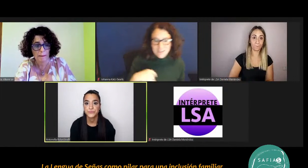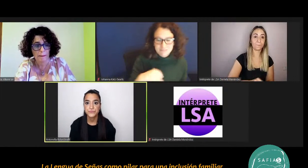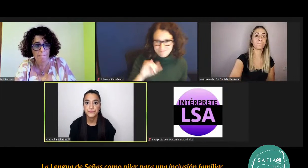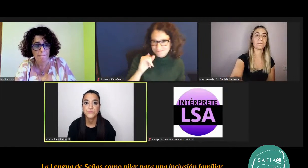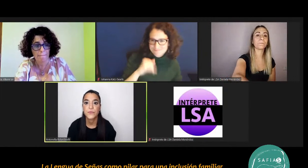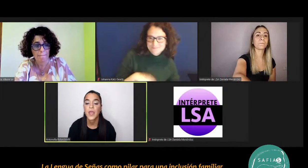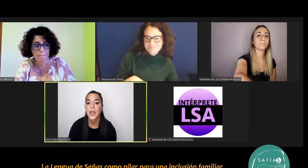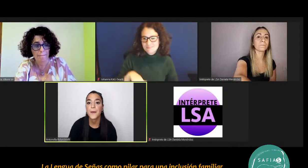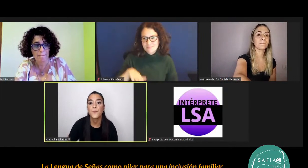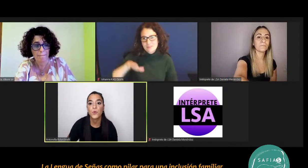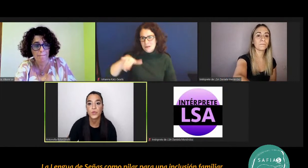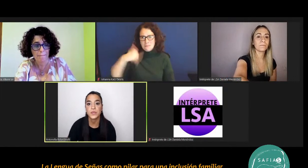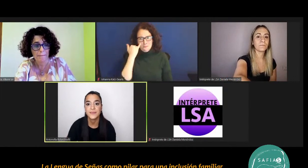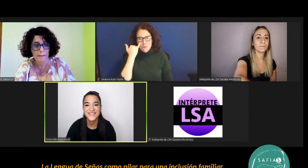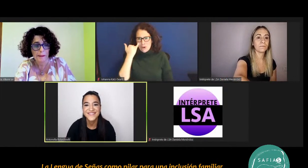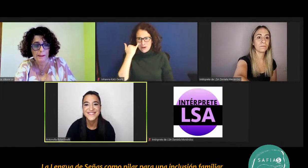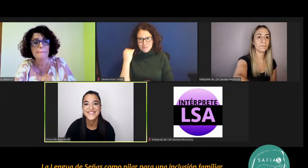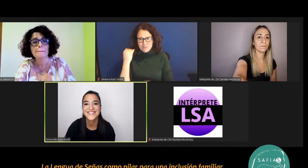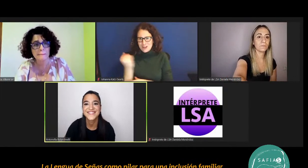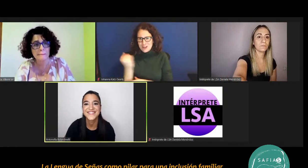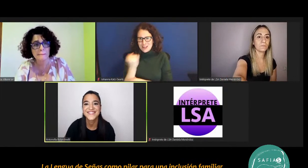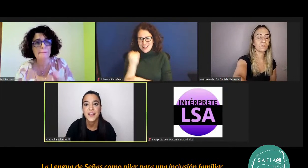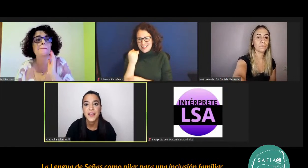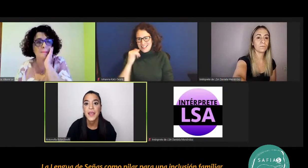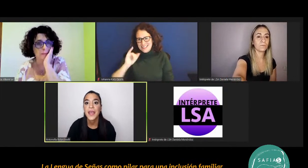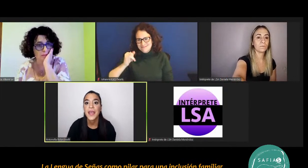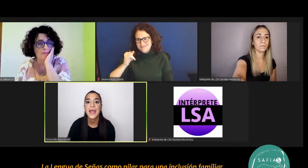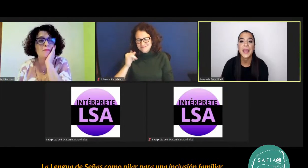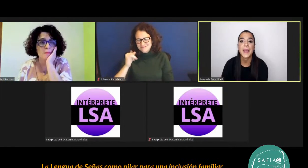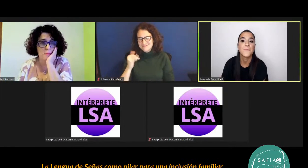Sí, es muy